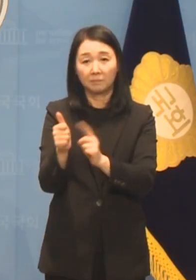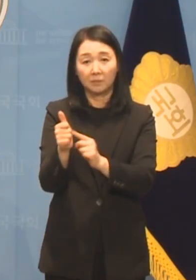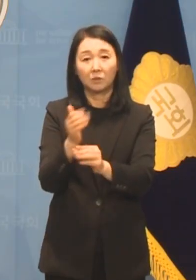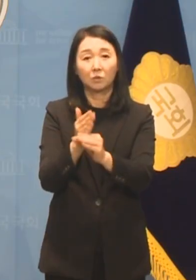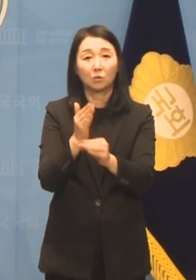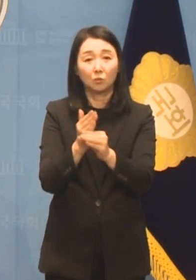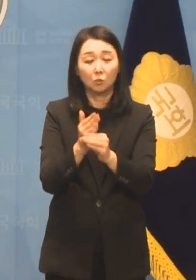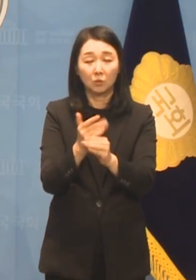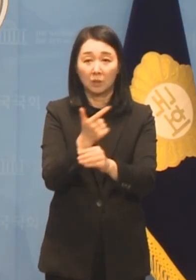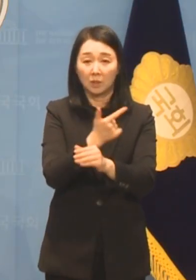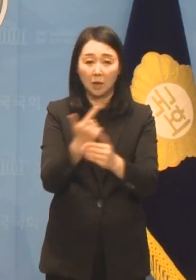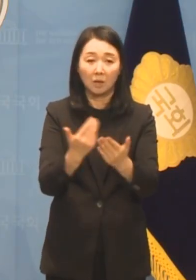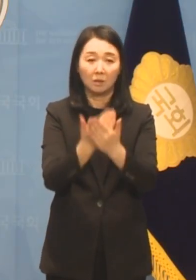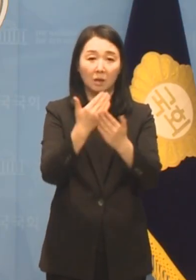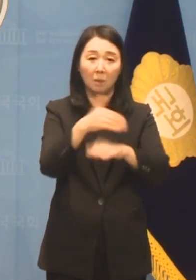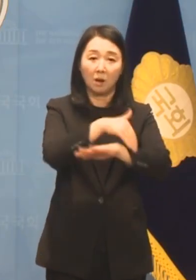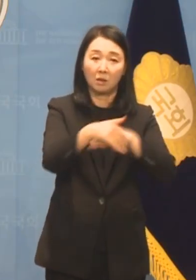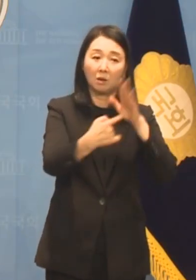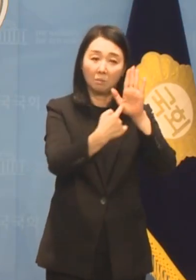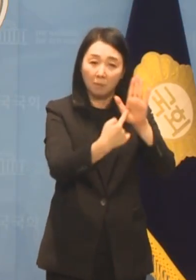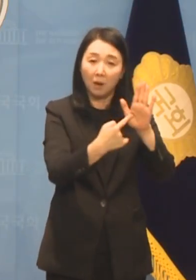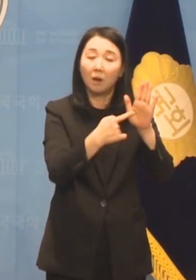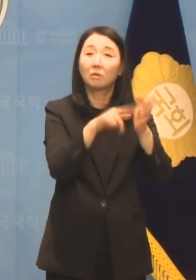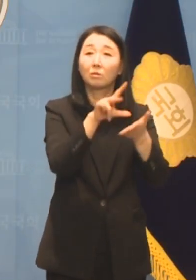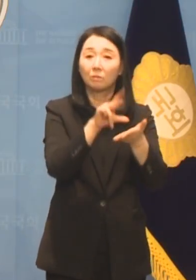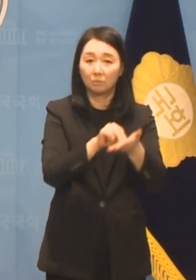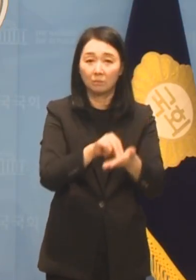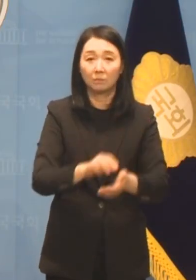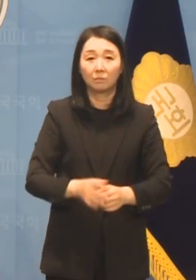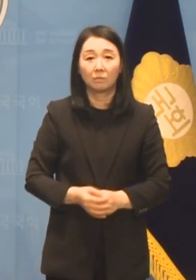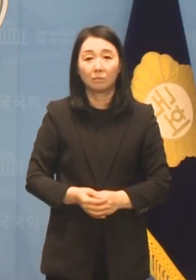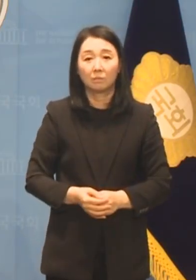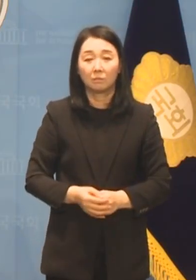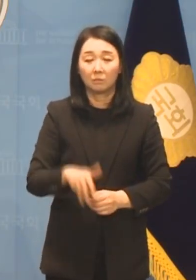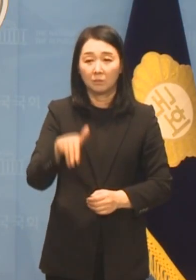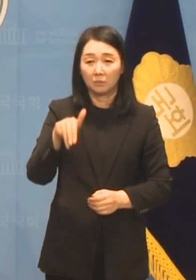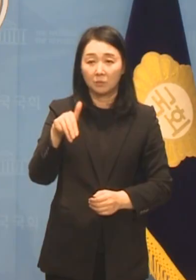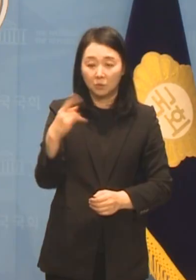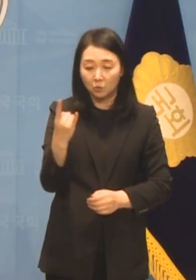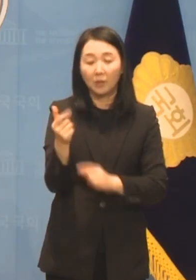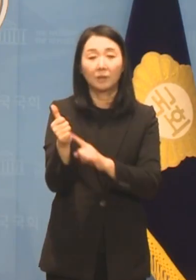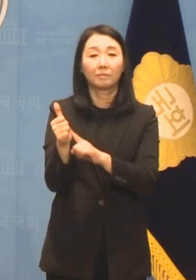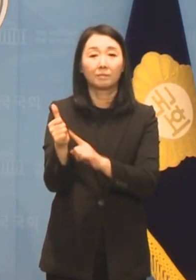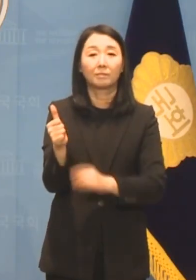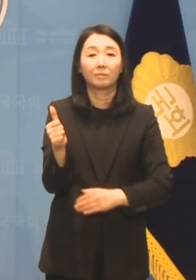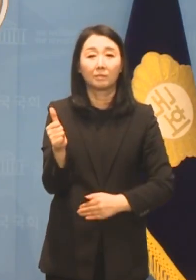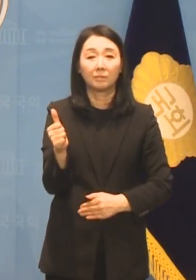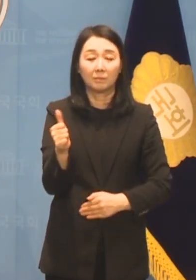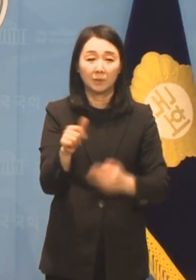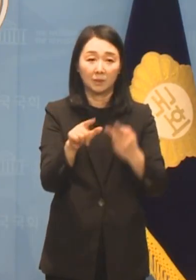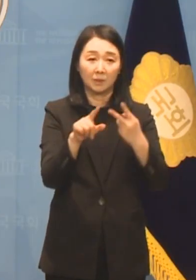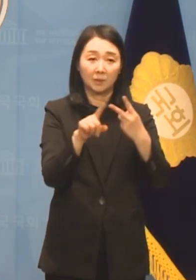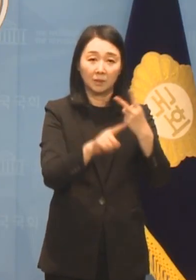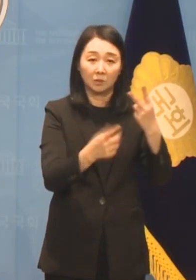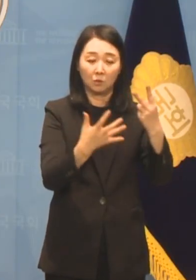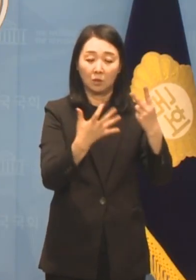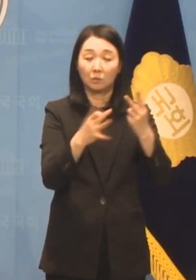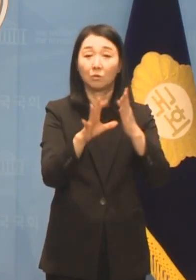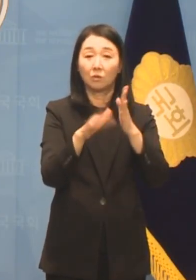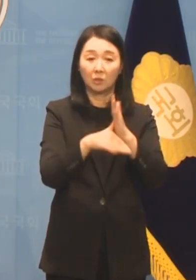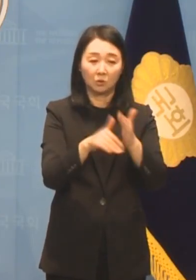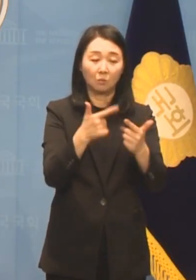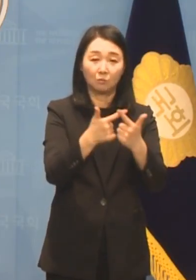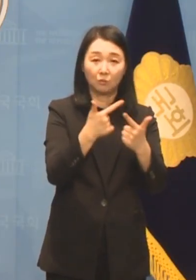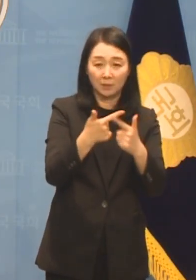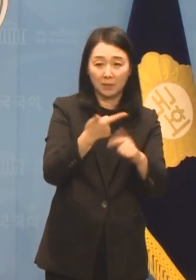개발 정책을 내놓는 것도 문제가 있다고 봅니다. 최상목 권한대행은 지난 2월 19일에도 부산,